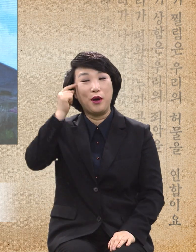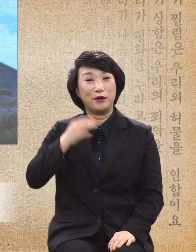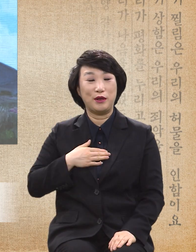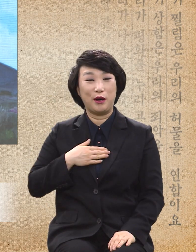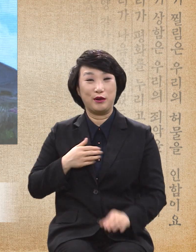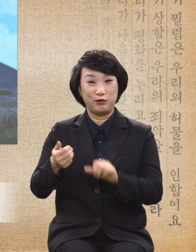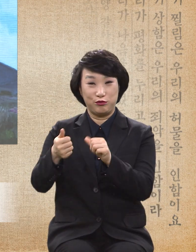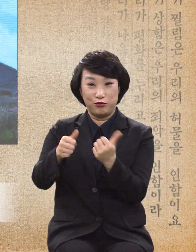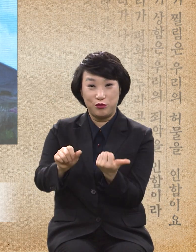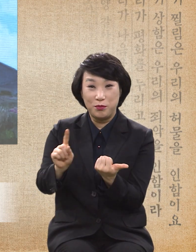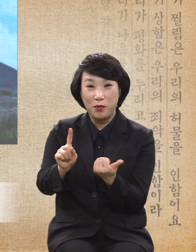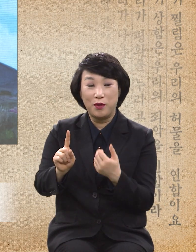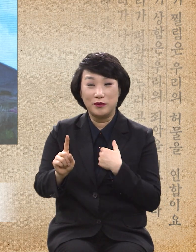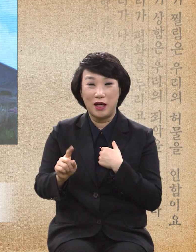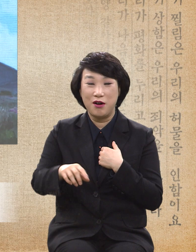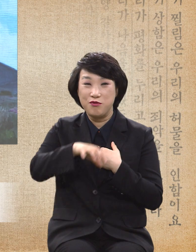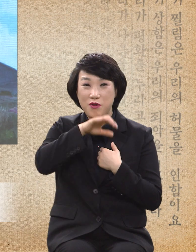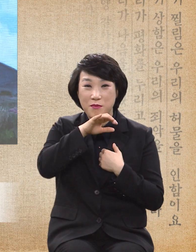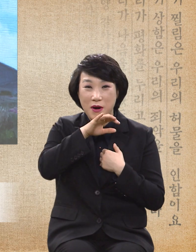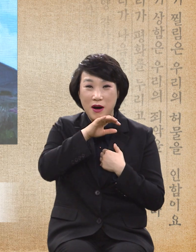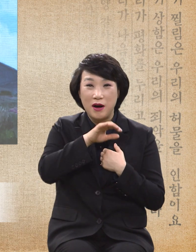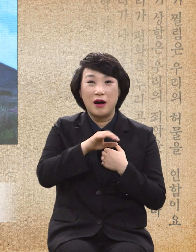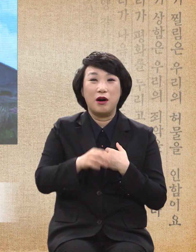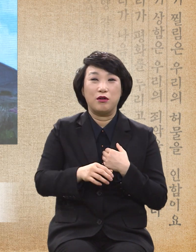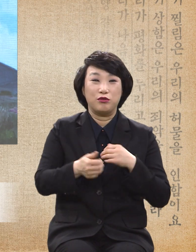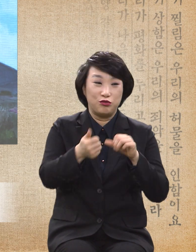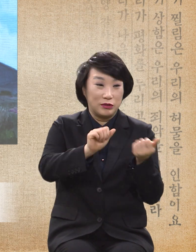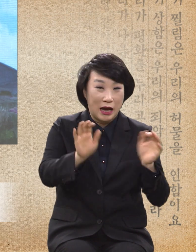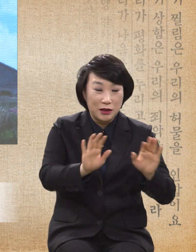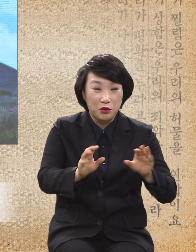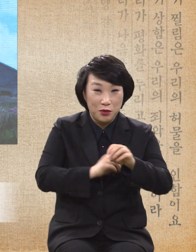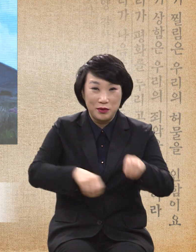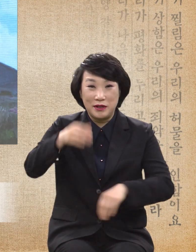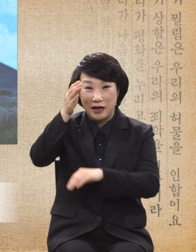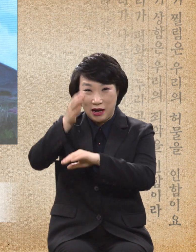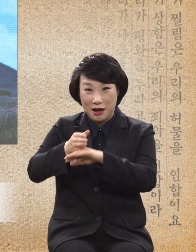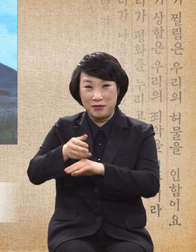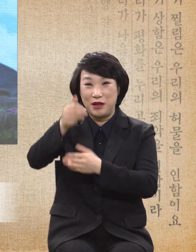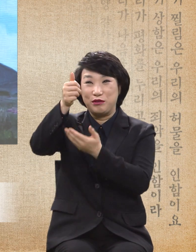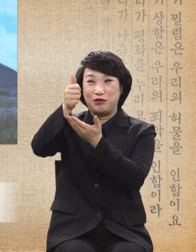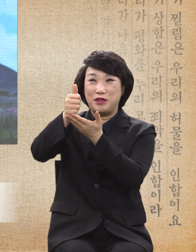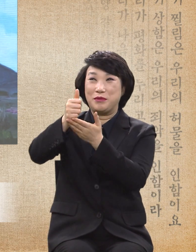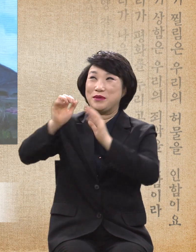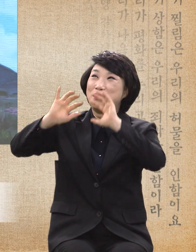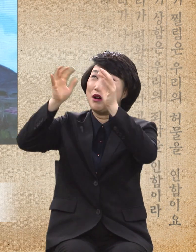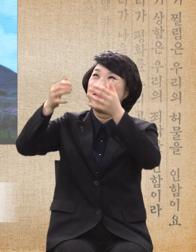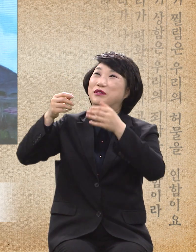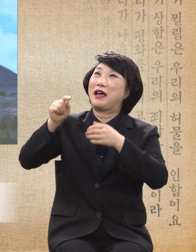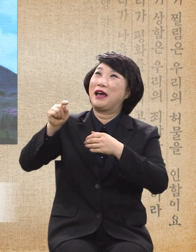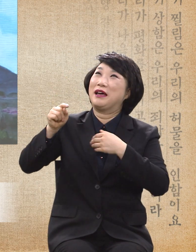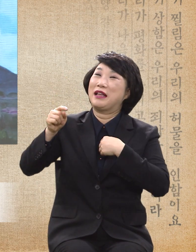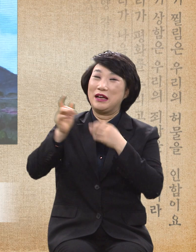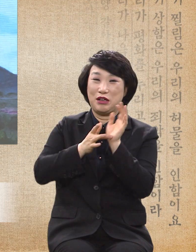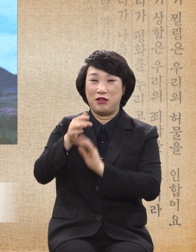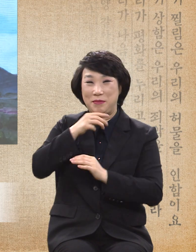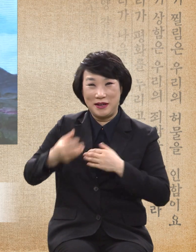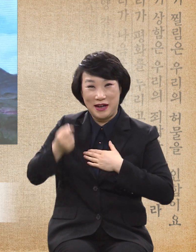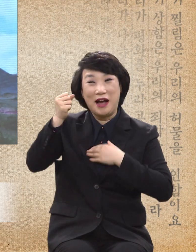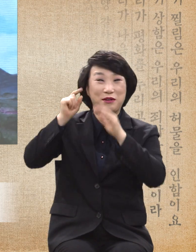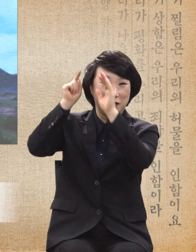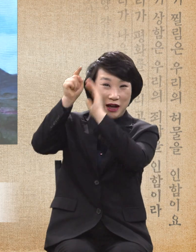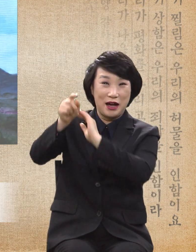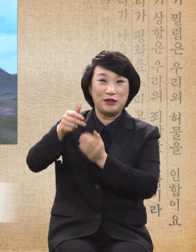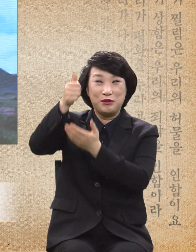죽으면은 내가 원망하고 죽는 게 나 감사하며 주님 천국에 급히 붙들고 가자.